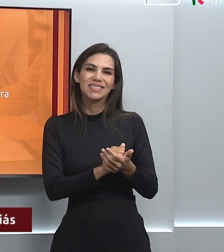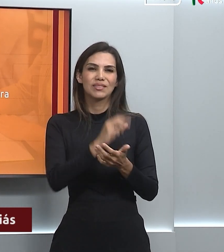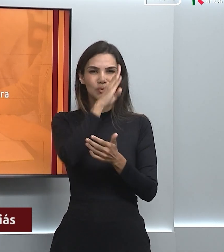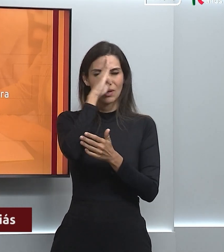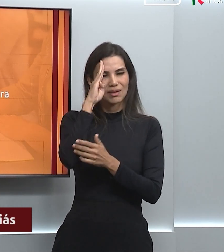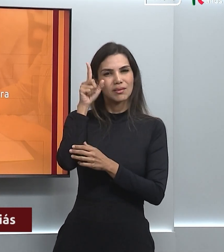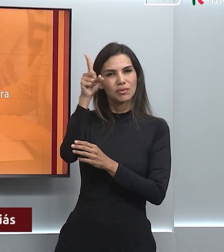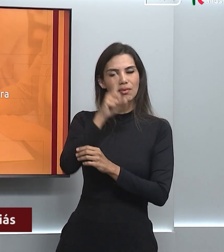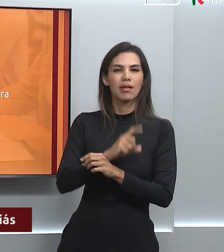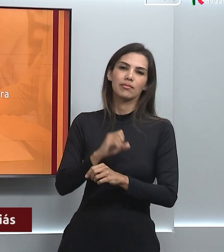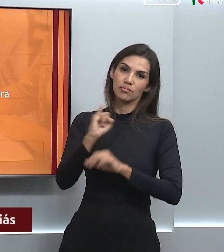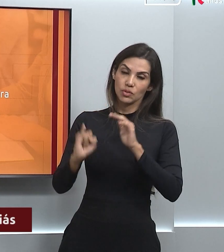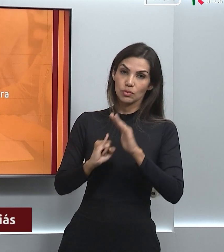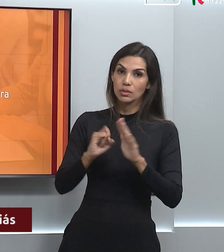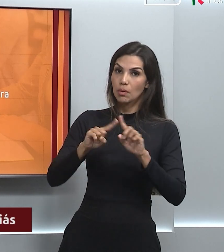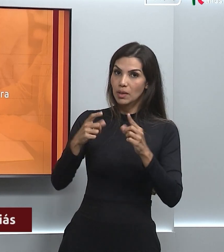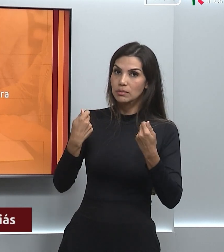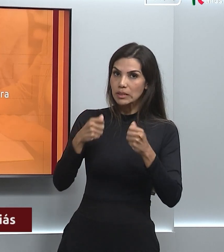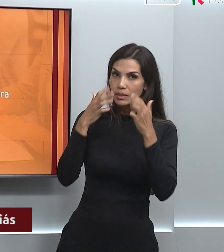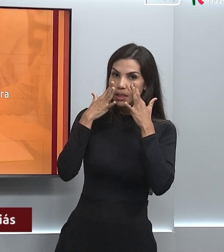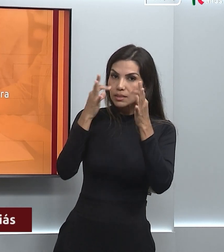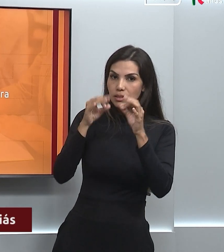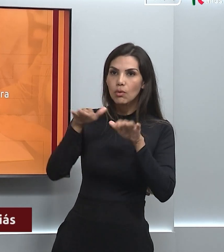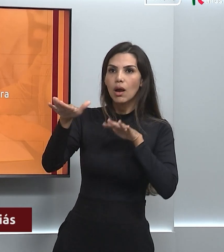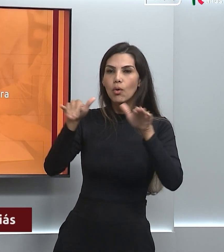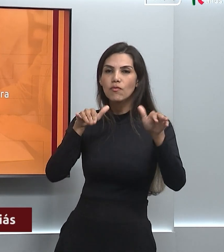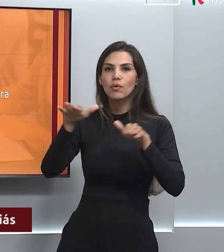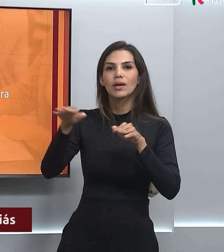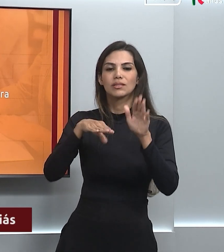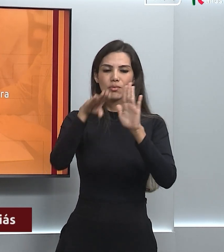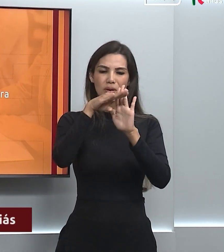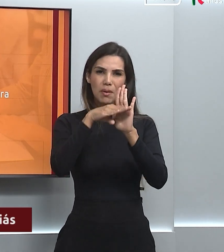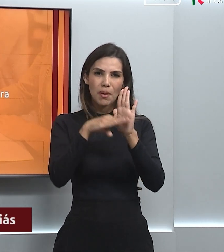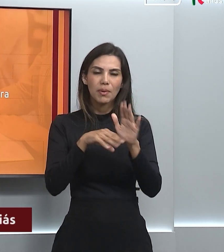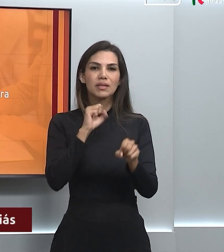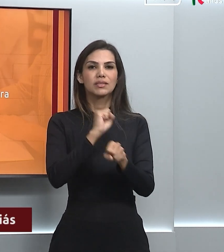instituição. Mas atenção, a convocação para a lista de espera